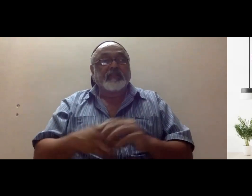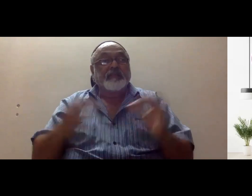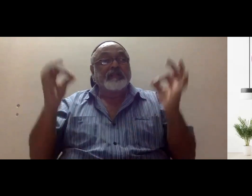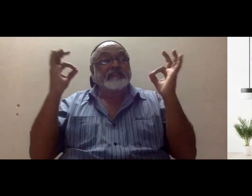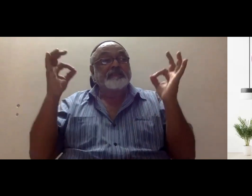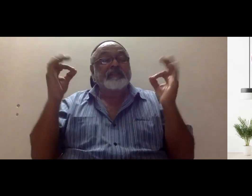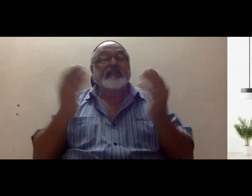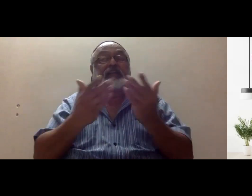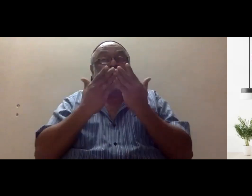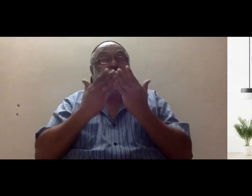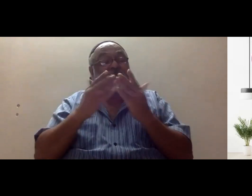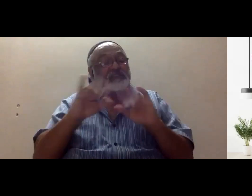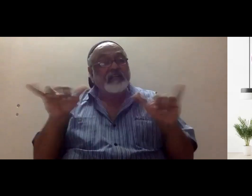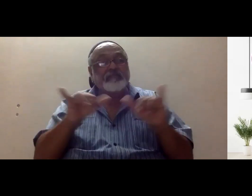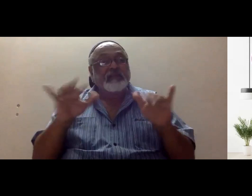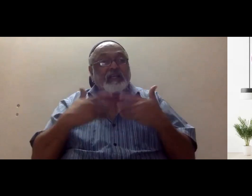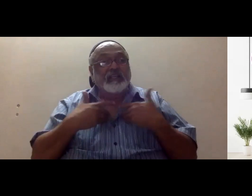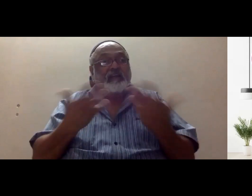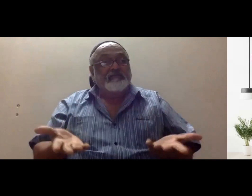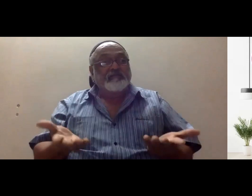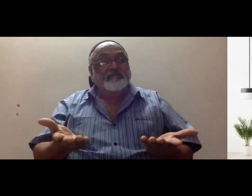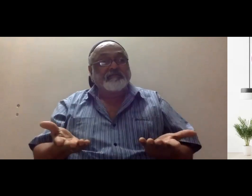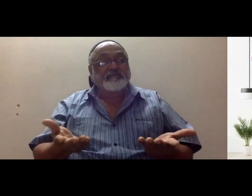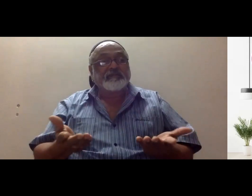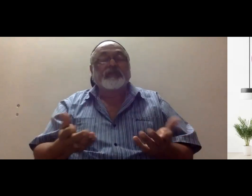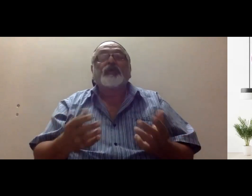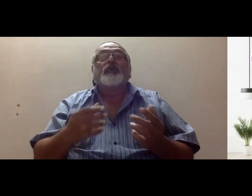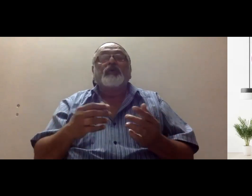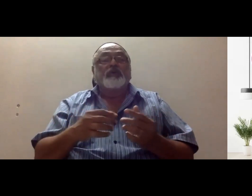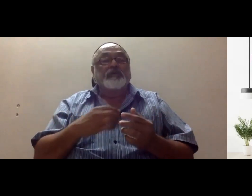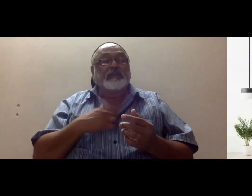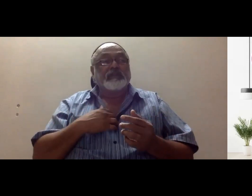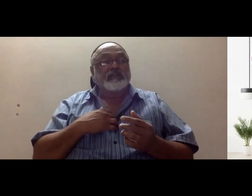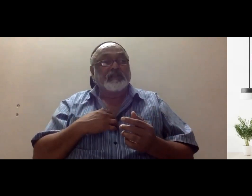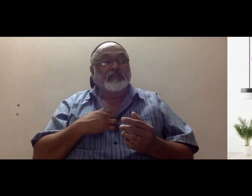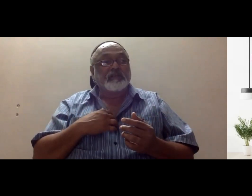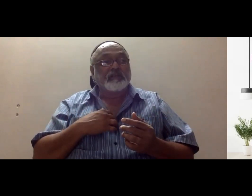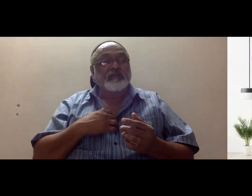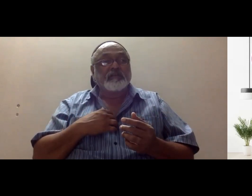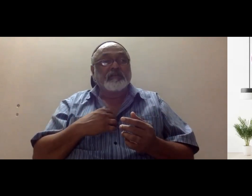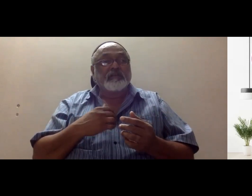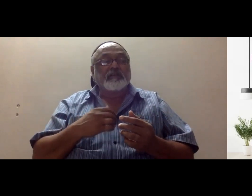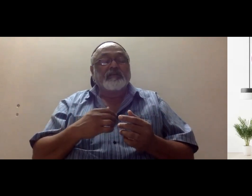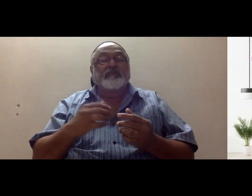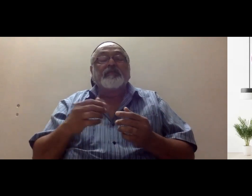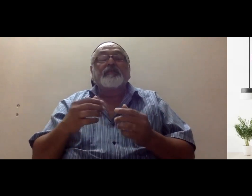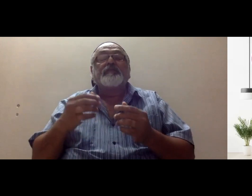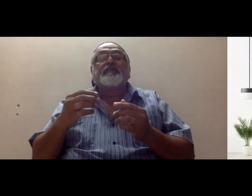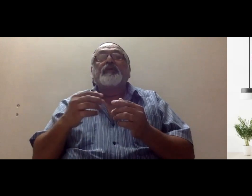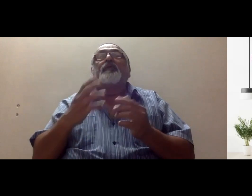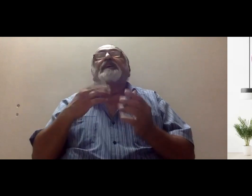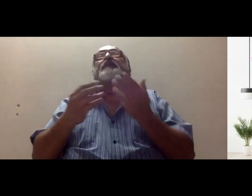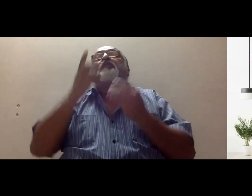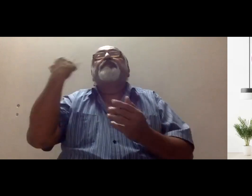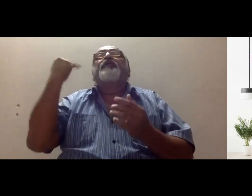के जैसे, तो हमने जो वही किया जो हम लोग को आसान था या हमें आता था। तो जब मैं आदि में